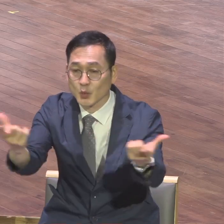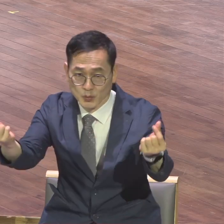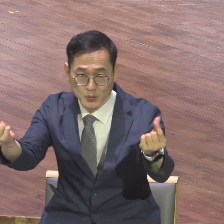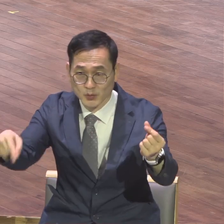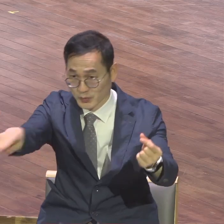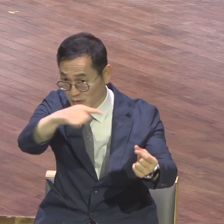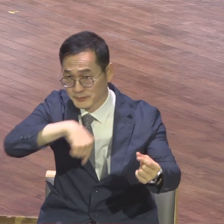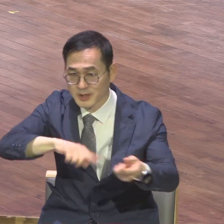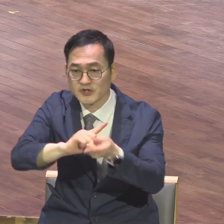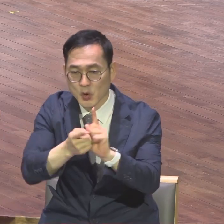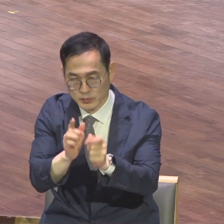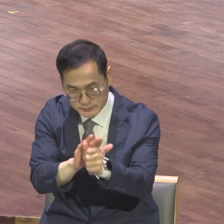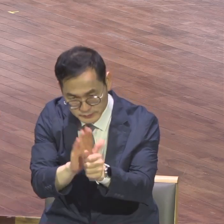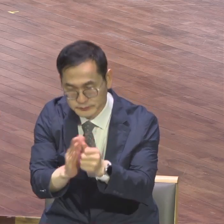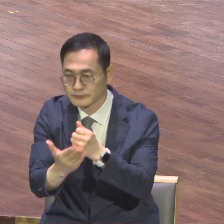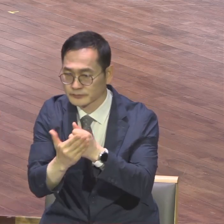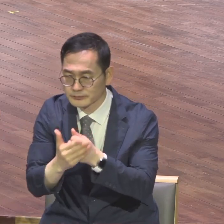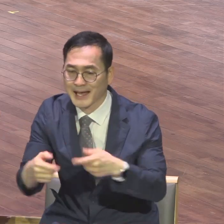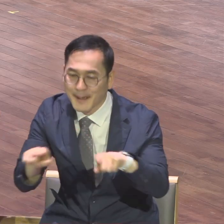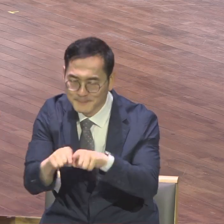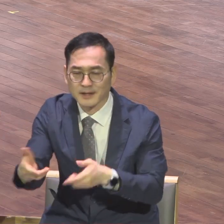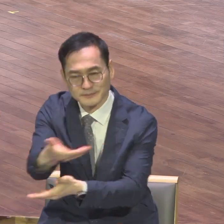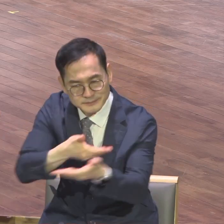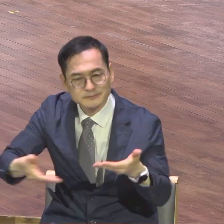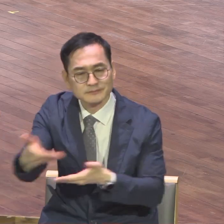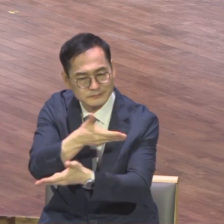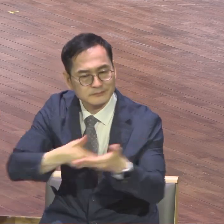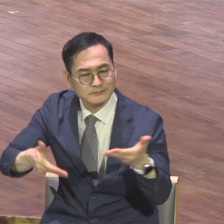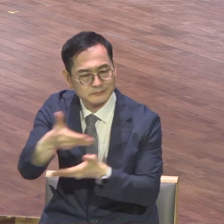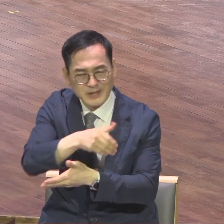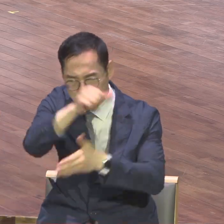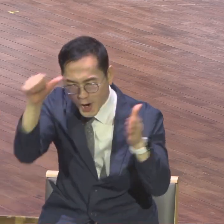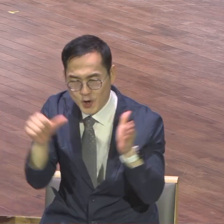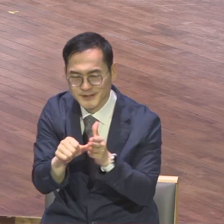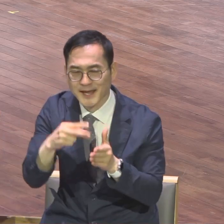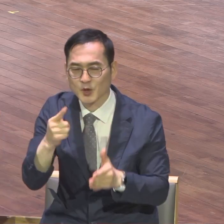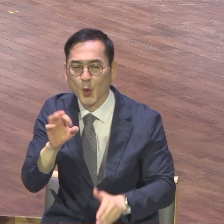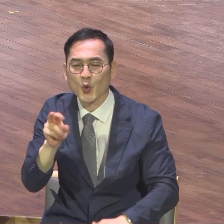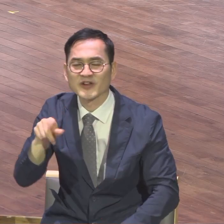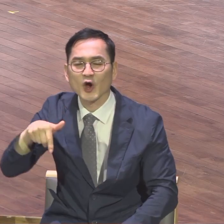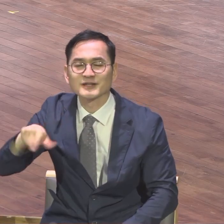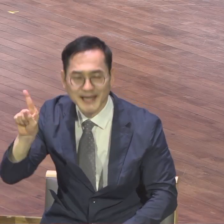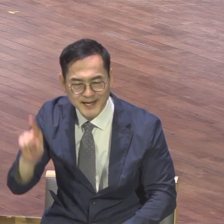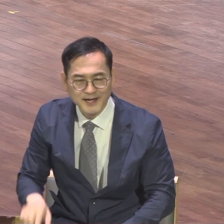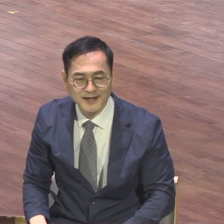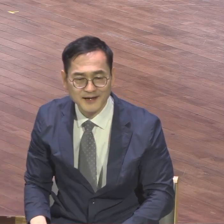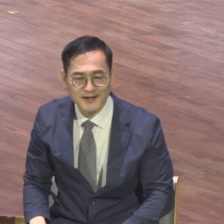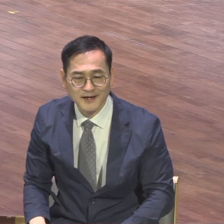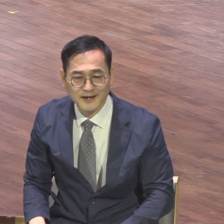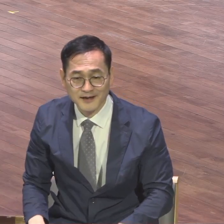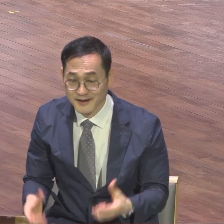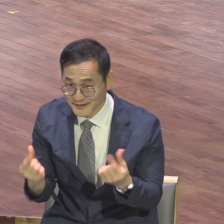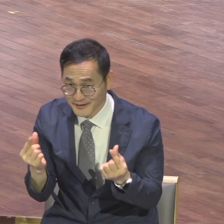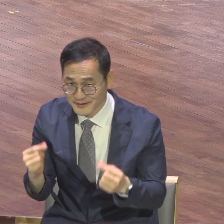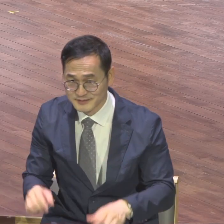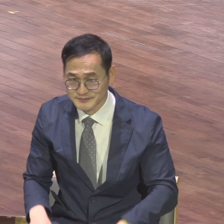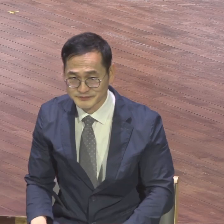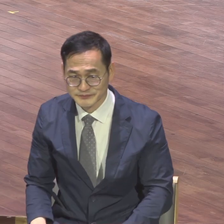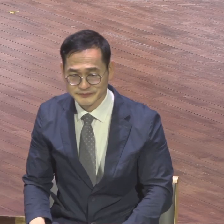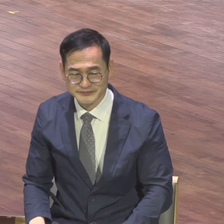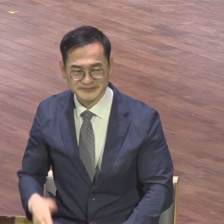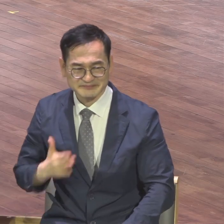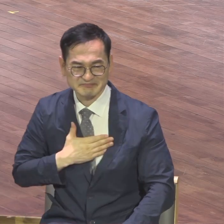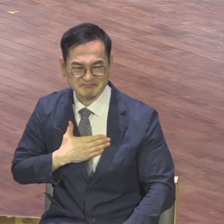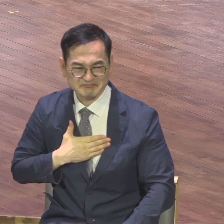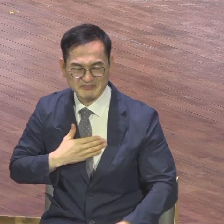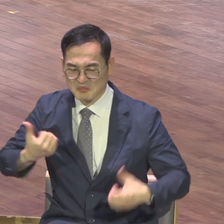서로를 위하는 평생 동역자다. 아멘. 평생 동역자. 그거 돼야 돼요. 에이씨 하다가 뭐 기분